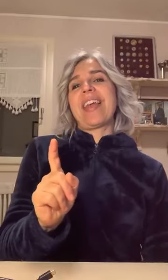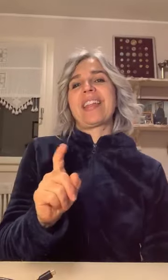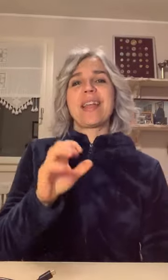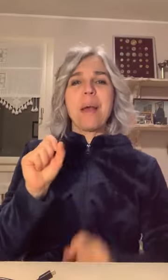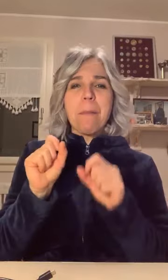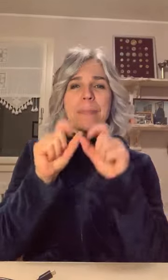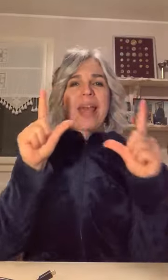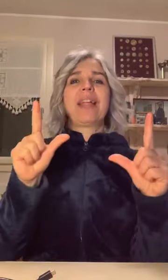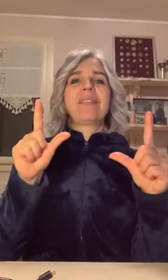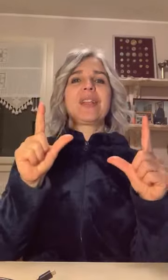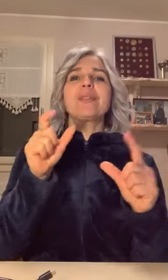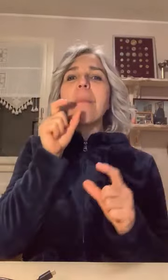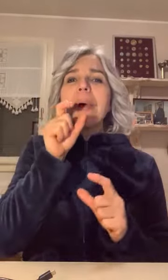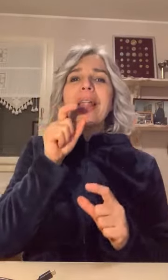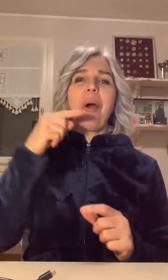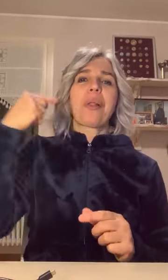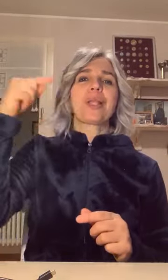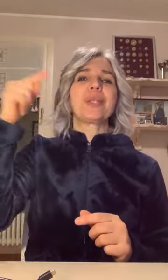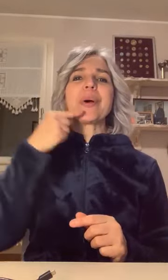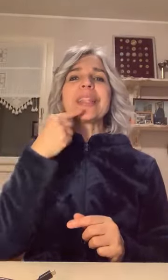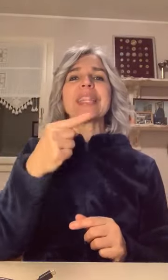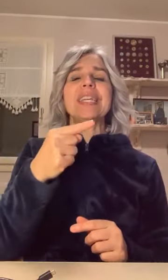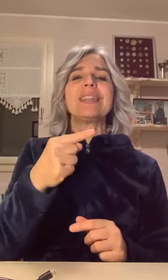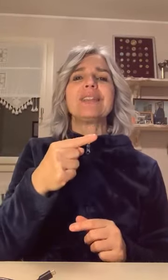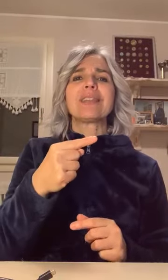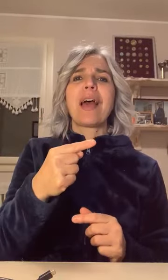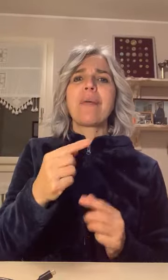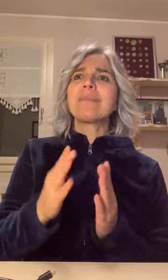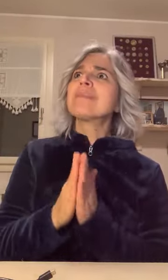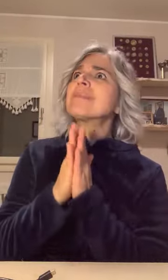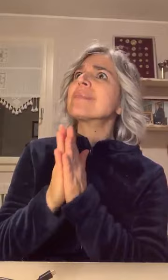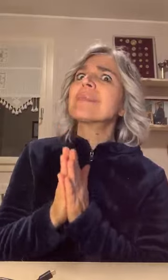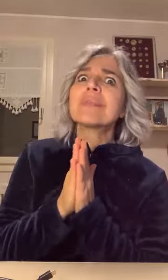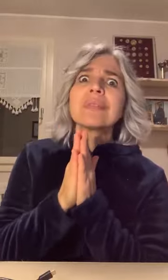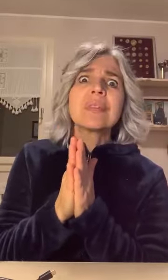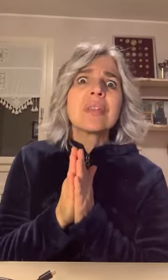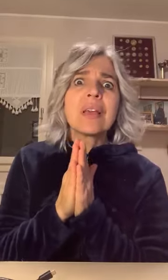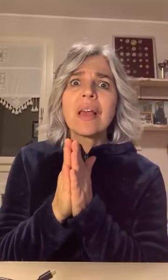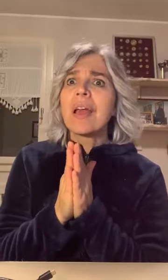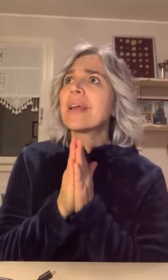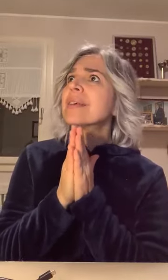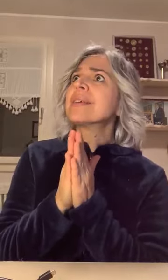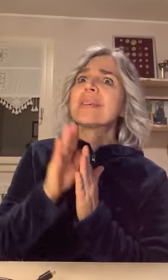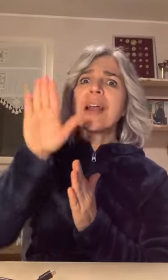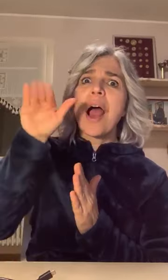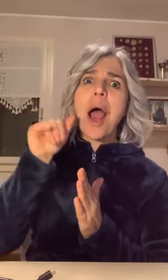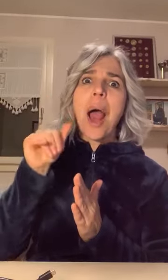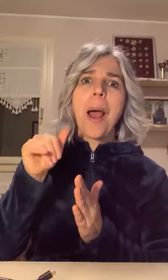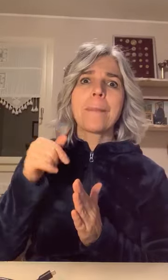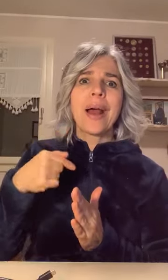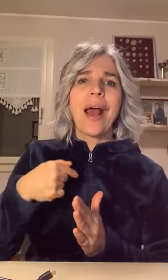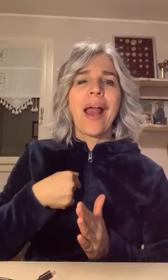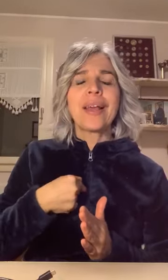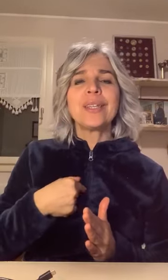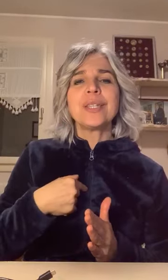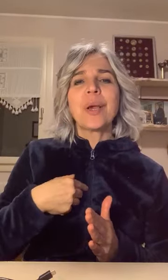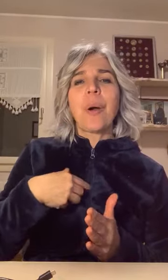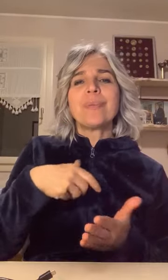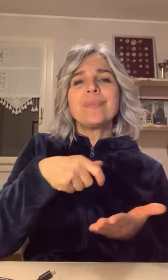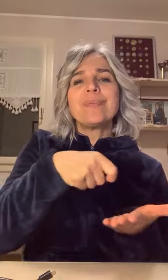Lui dice: invocami nel giorno della distretta, io te ne trarrò fuori e tu mi glorificherai. Quante volte io ho